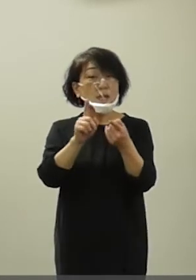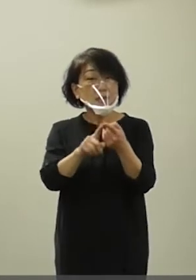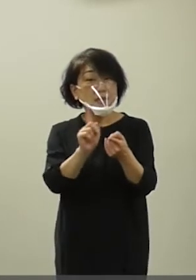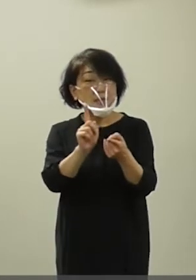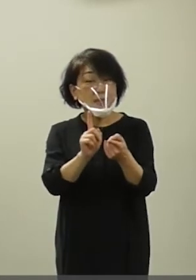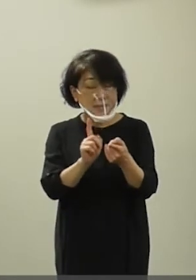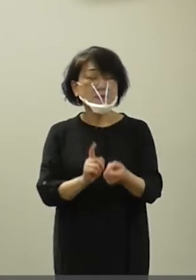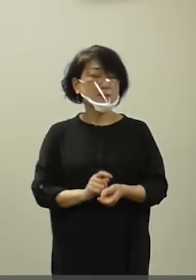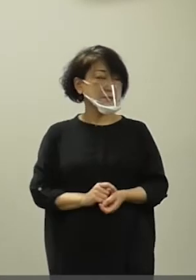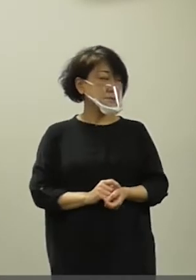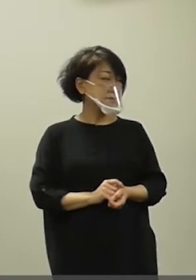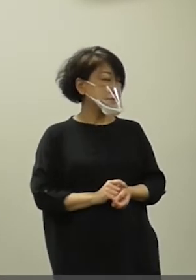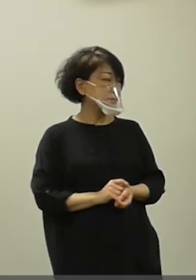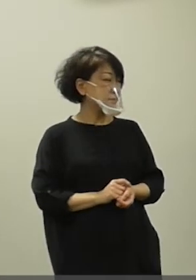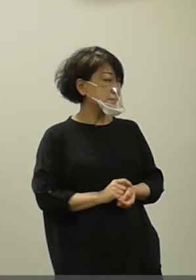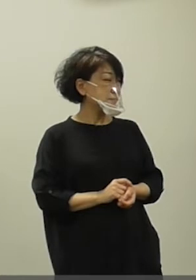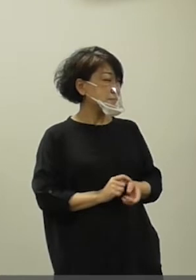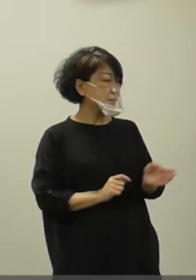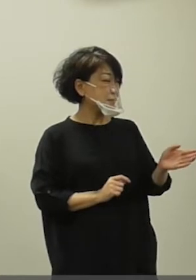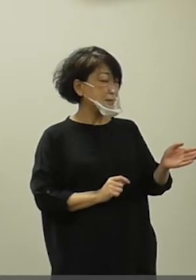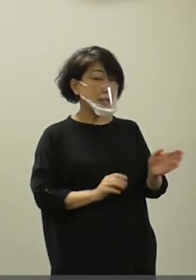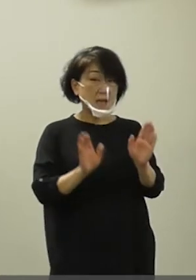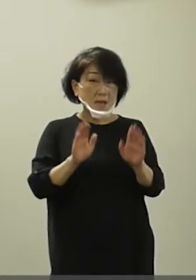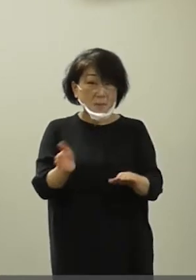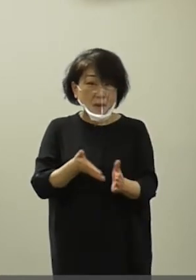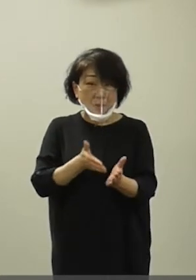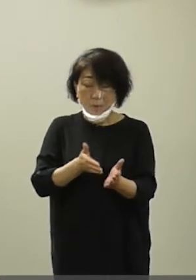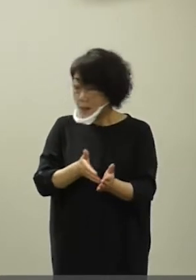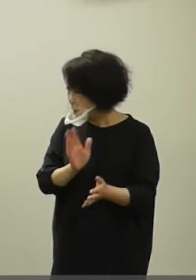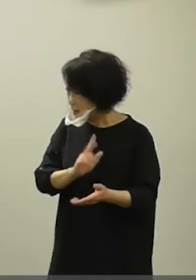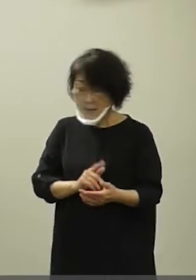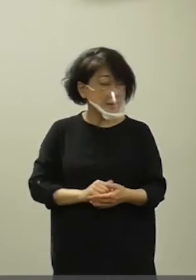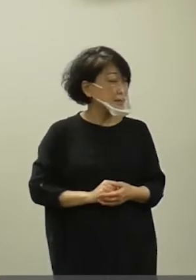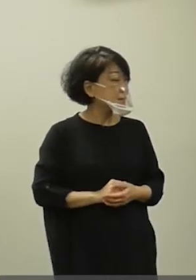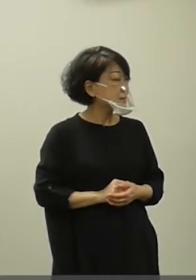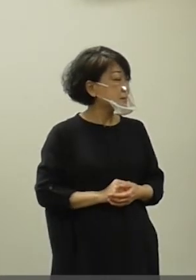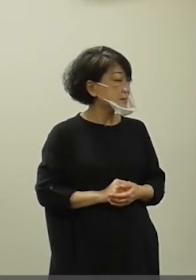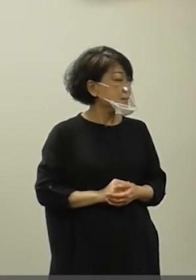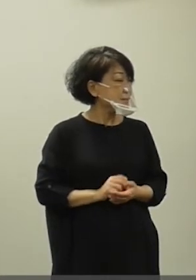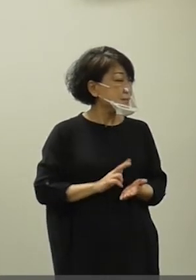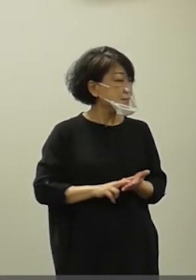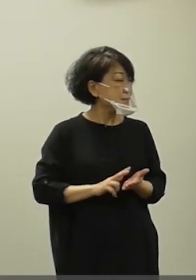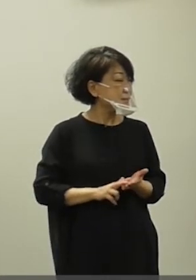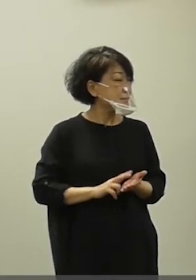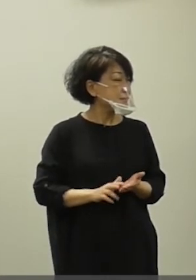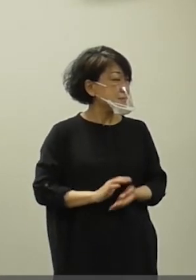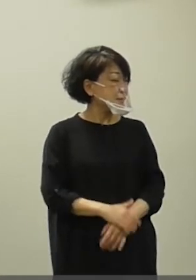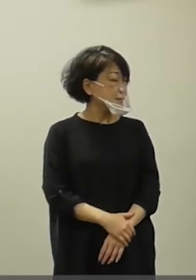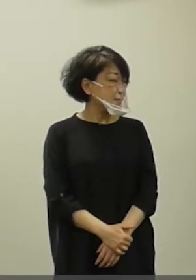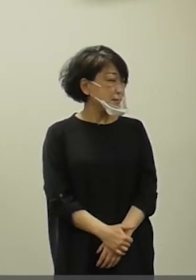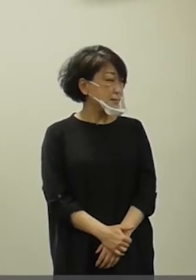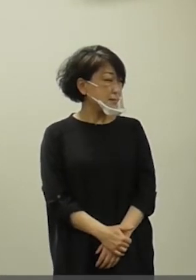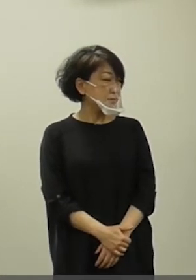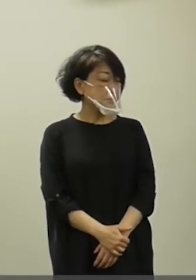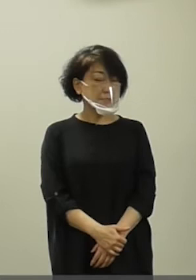ねだから申し上げますは死ぬっ2